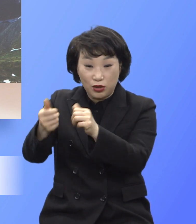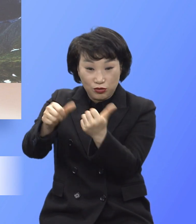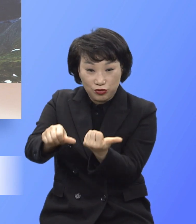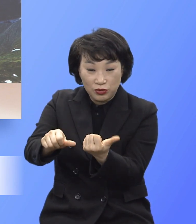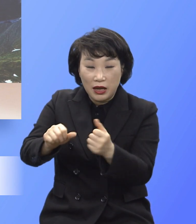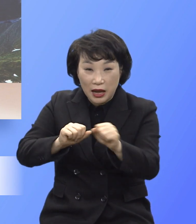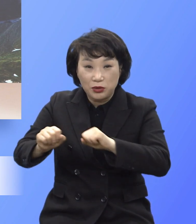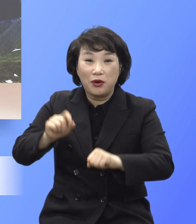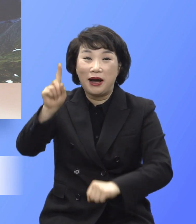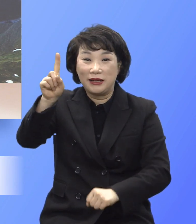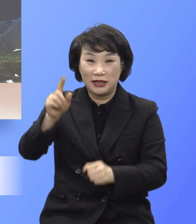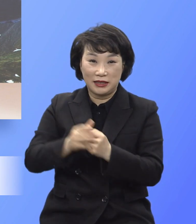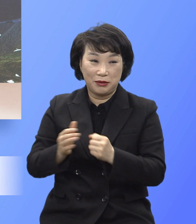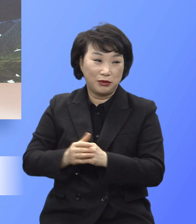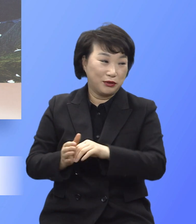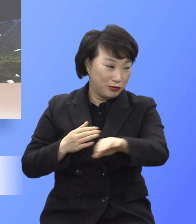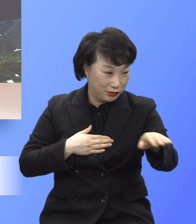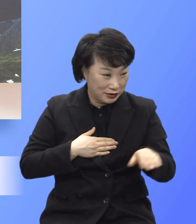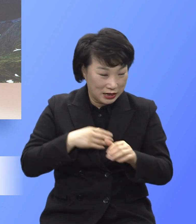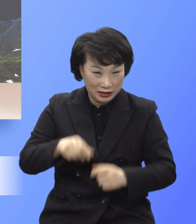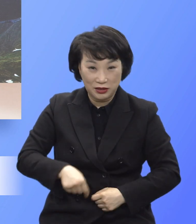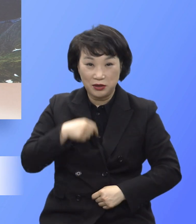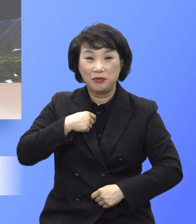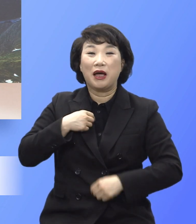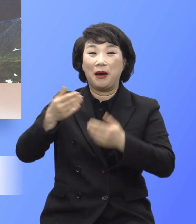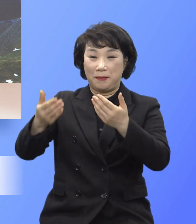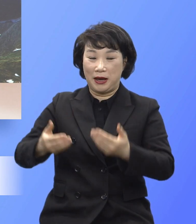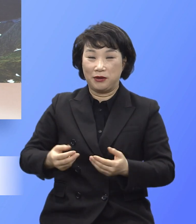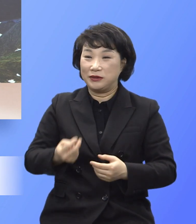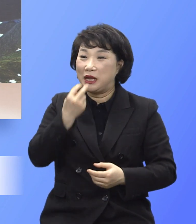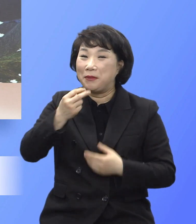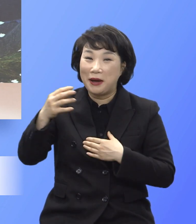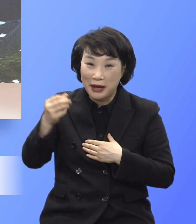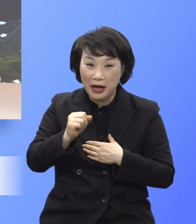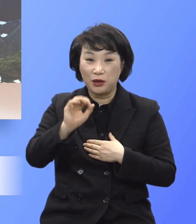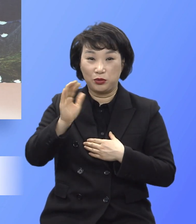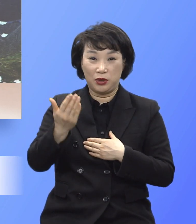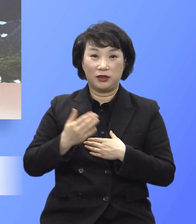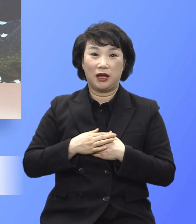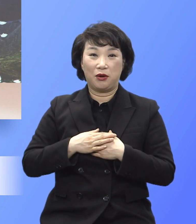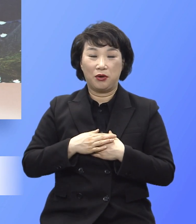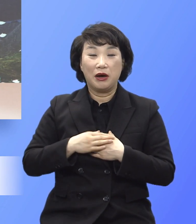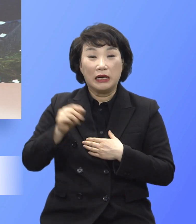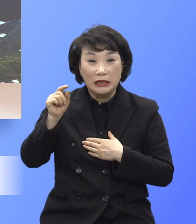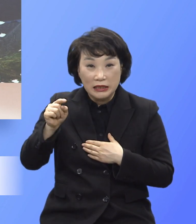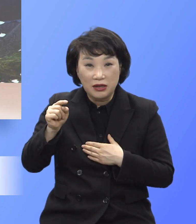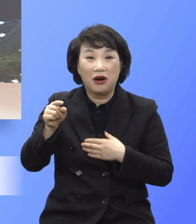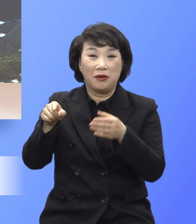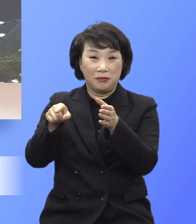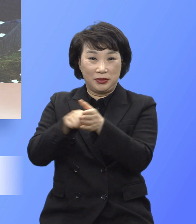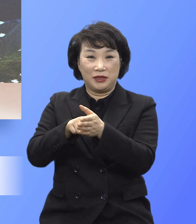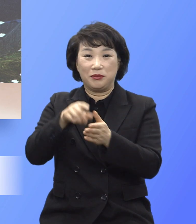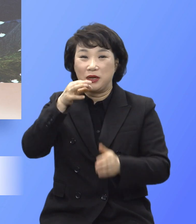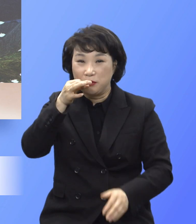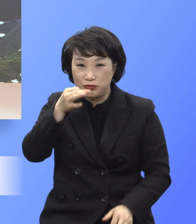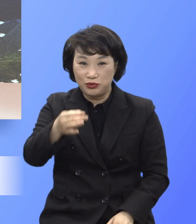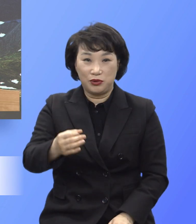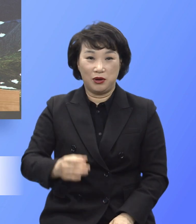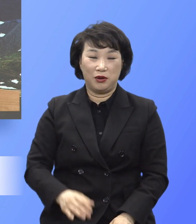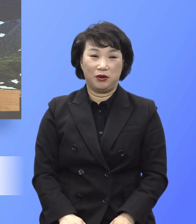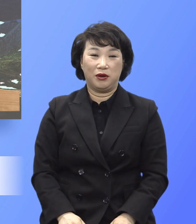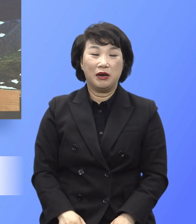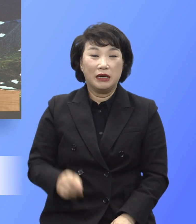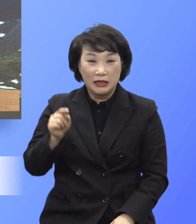한 행동으로 우리가 의롭다함을 입고 생명을 얻었다. 이것을 믿음이라고 한다 이